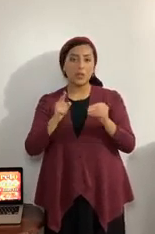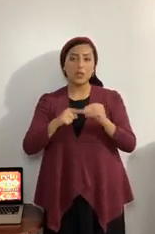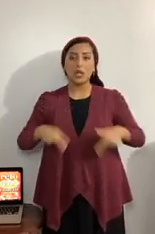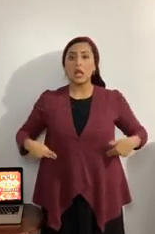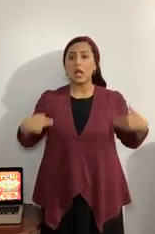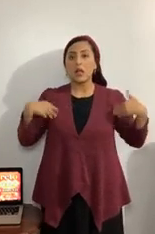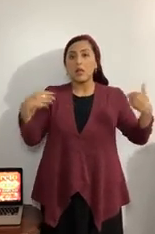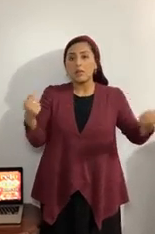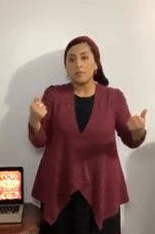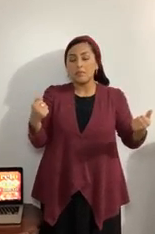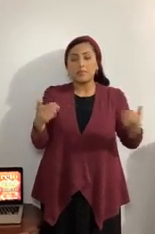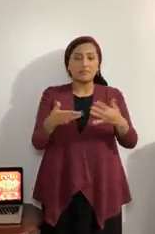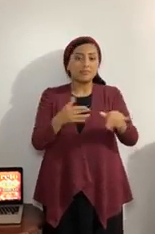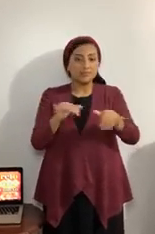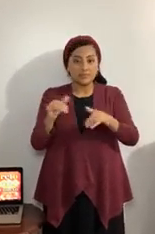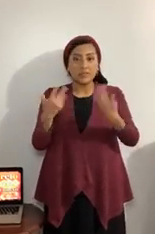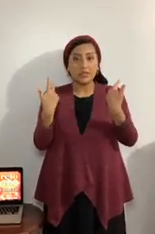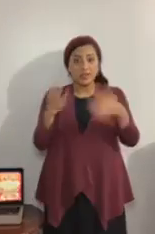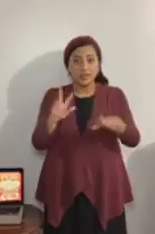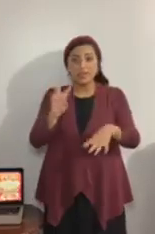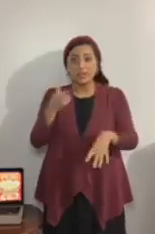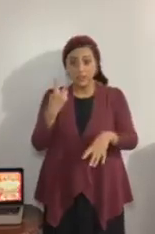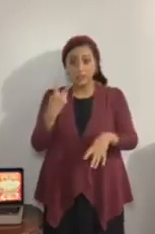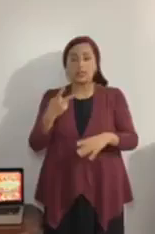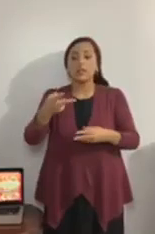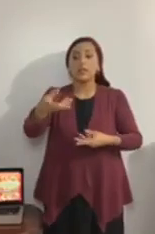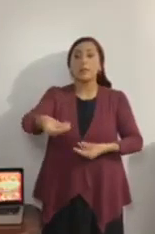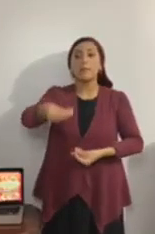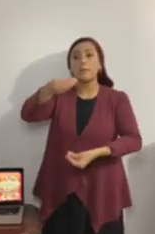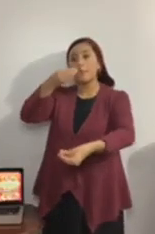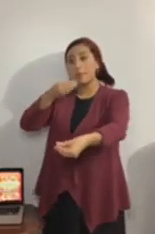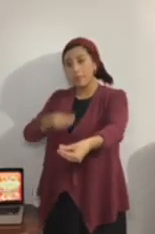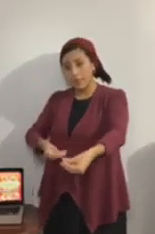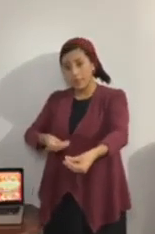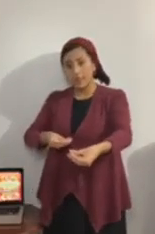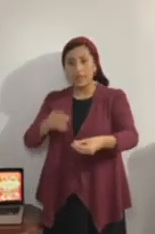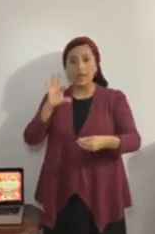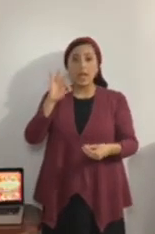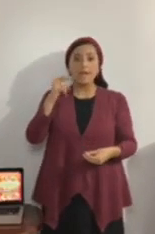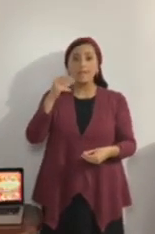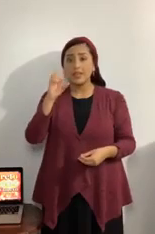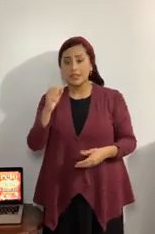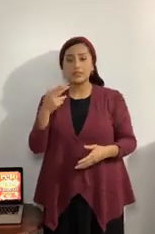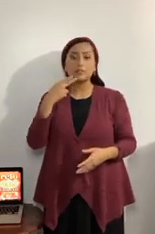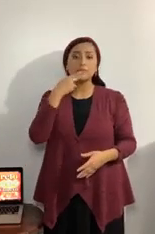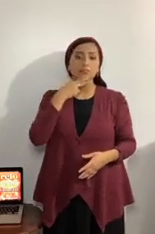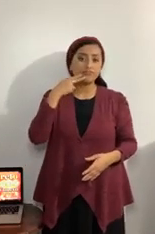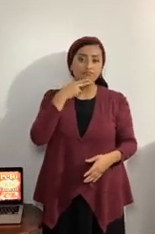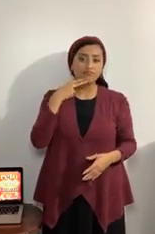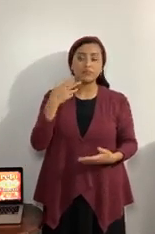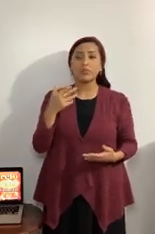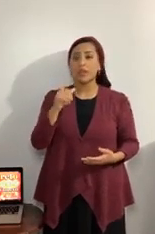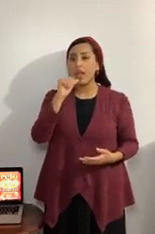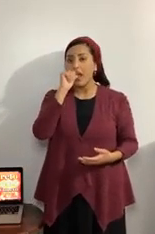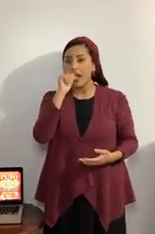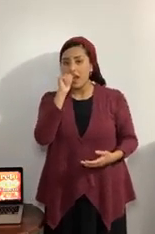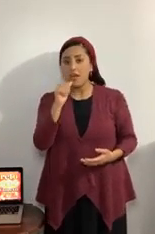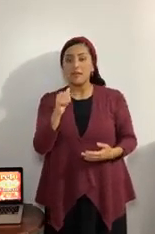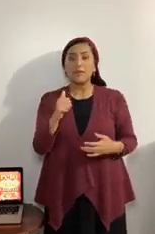vigor. Después se obsequiaban higos, miel y nueces. Después se